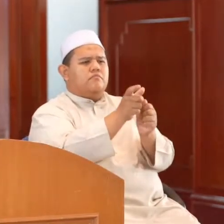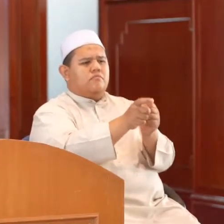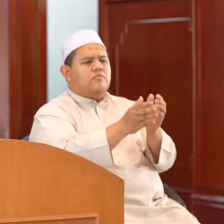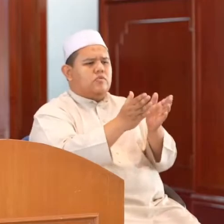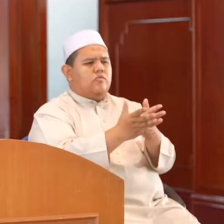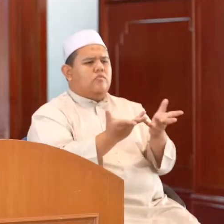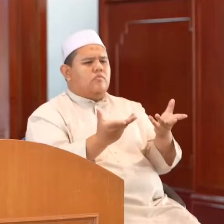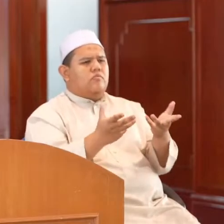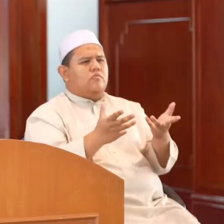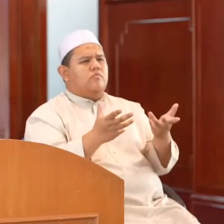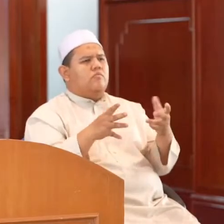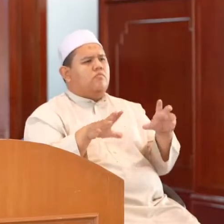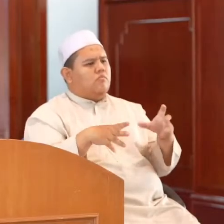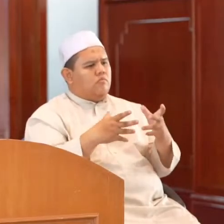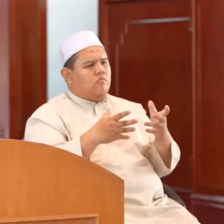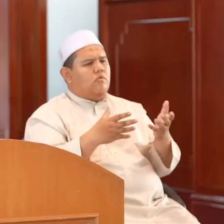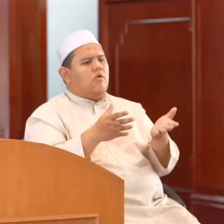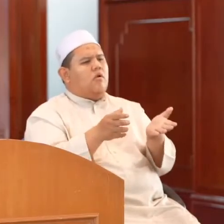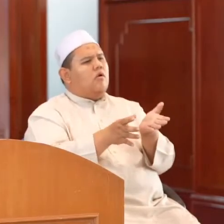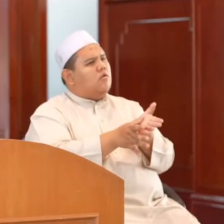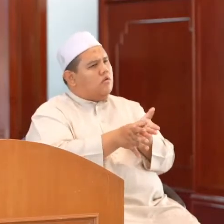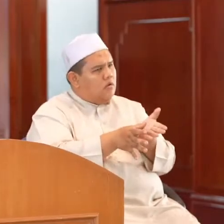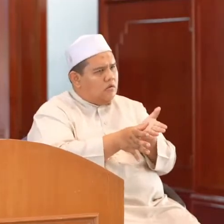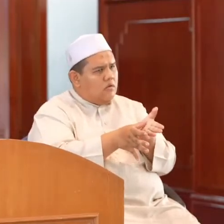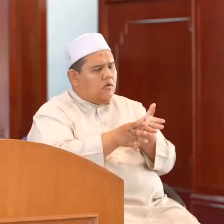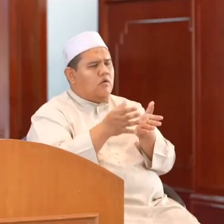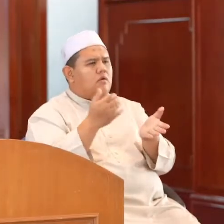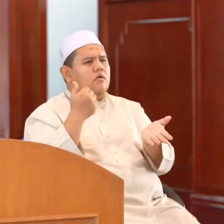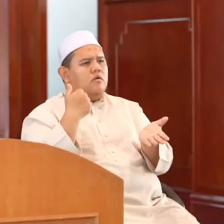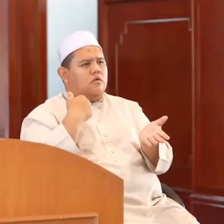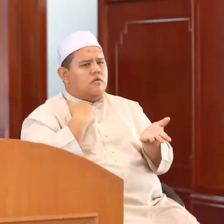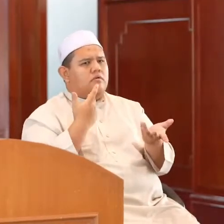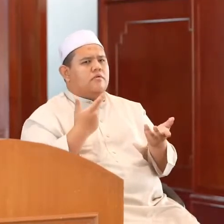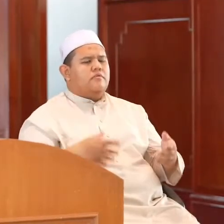terlibat dengan sebahagian narkoba, dadah.